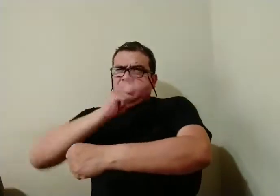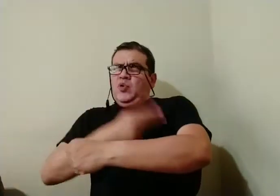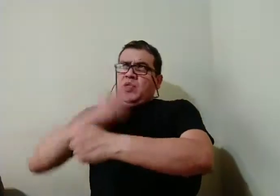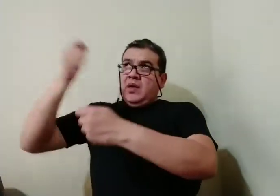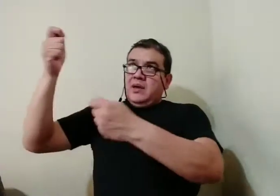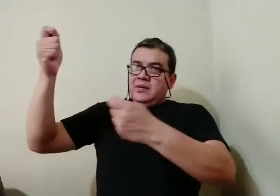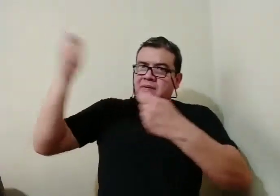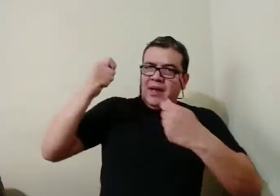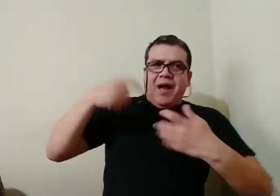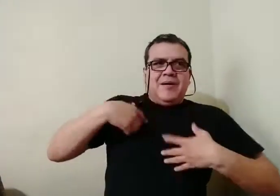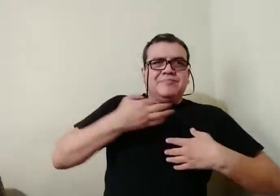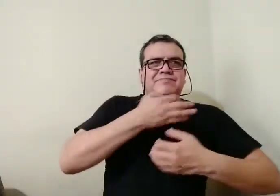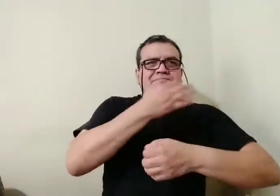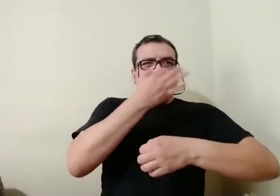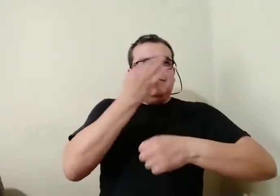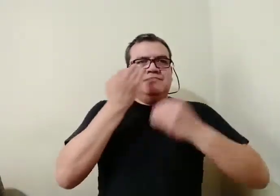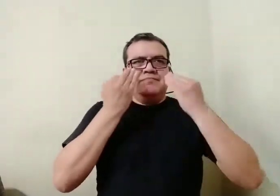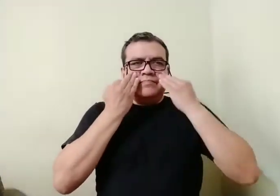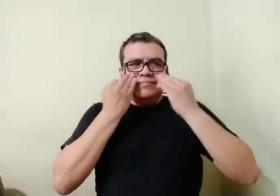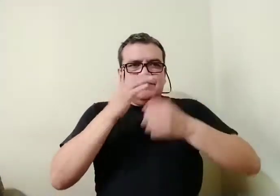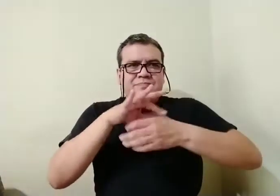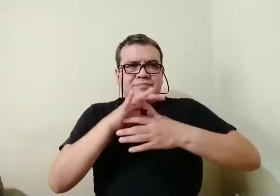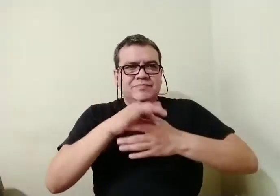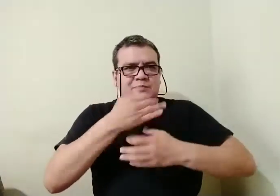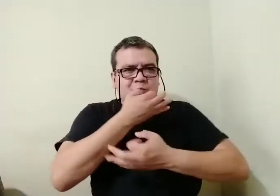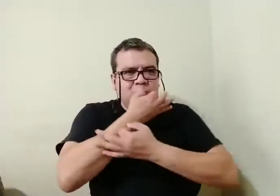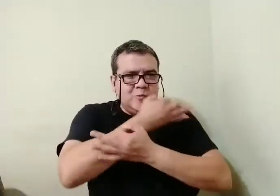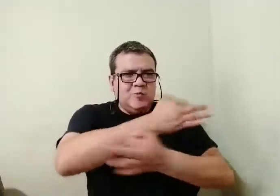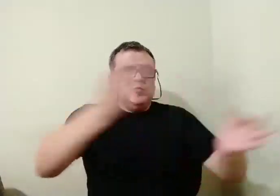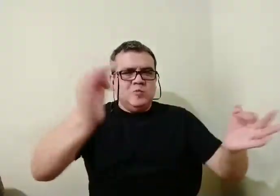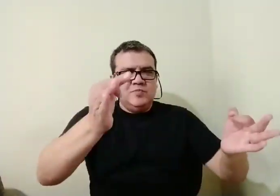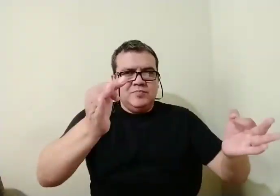Testificar con el poder del Espíritu.